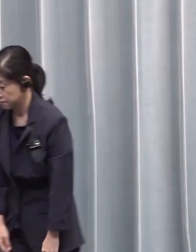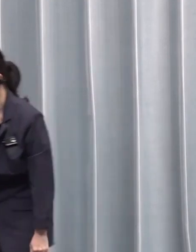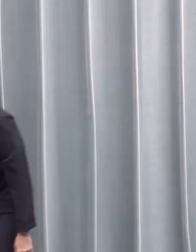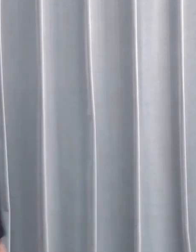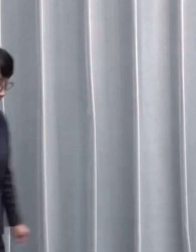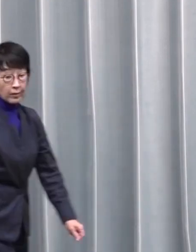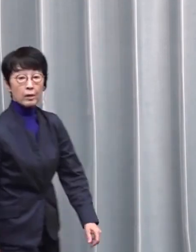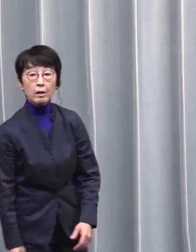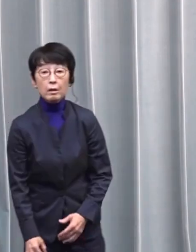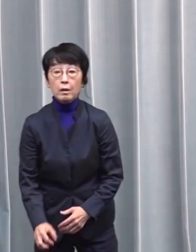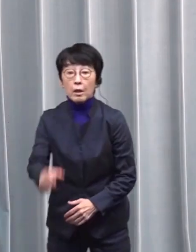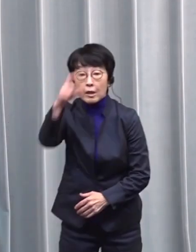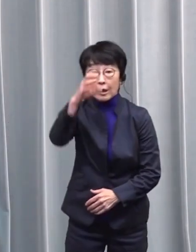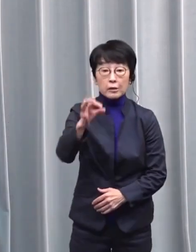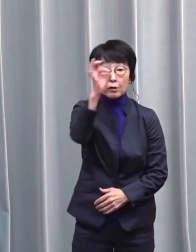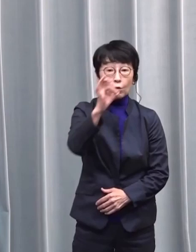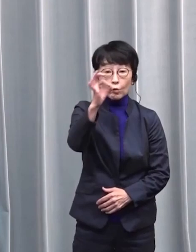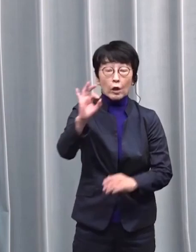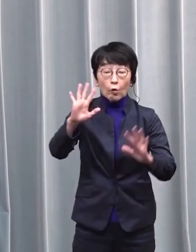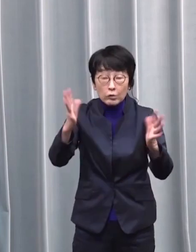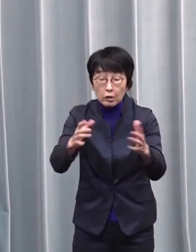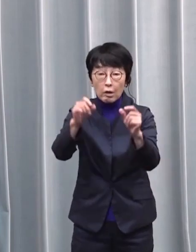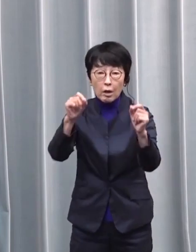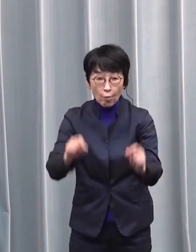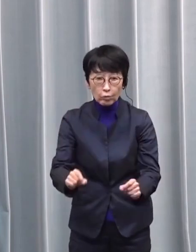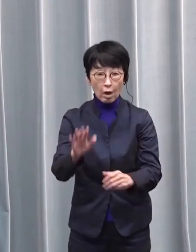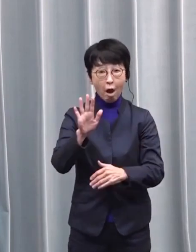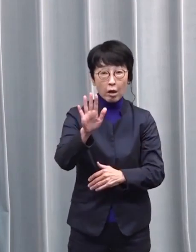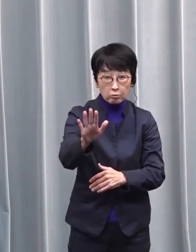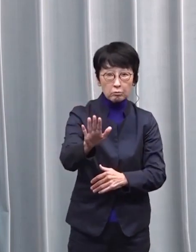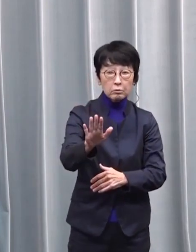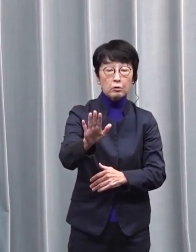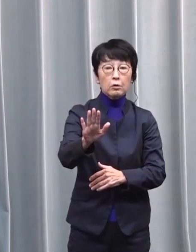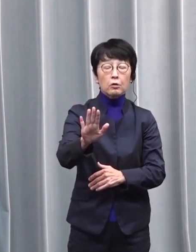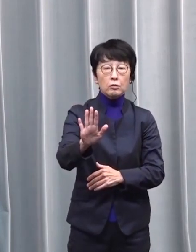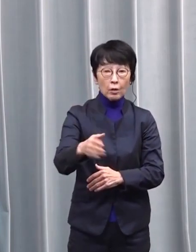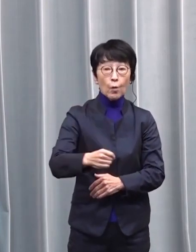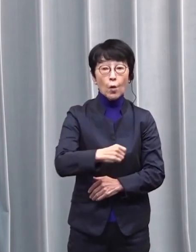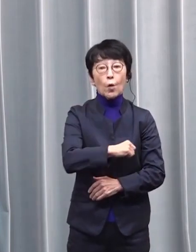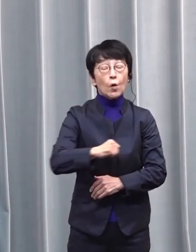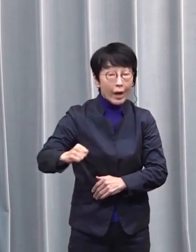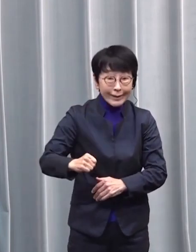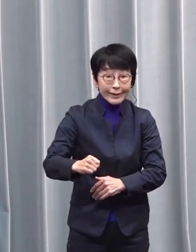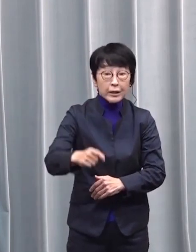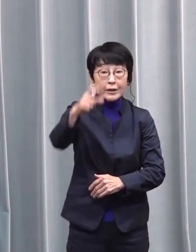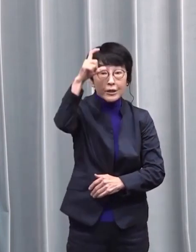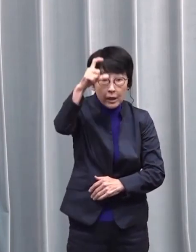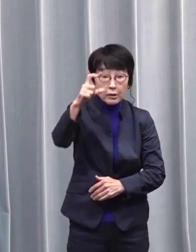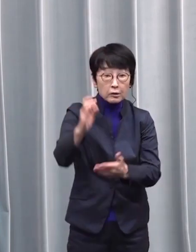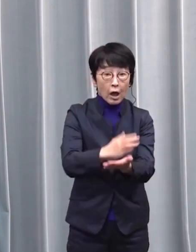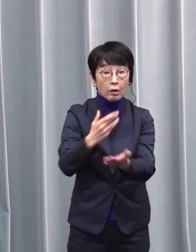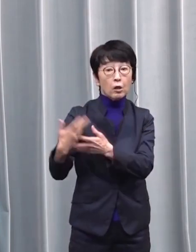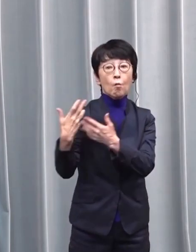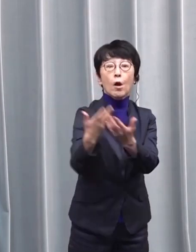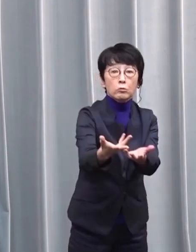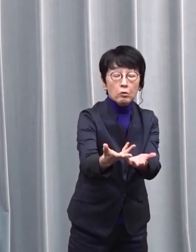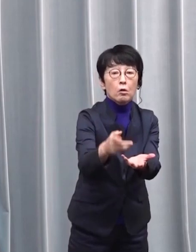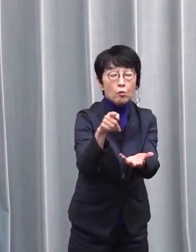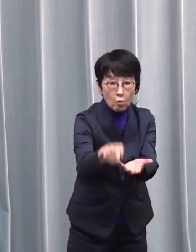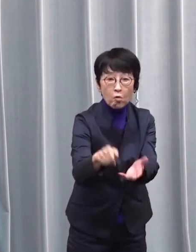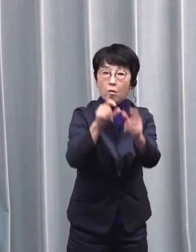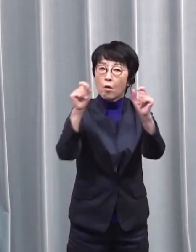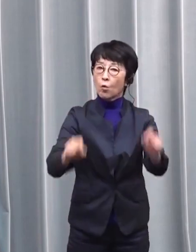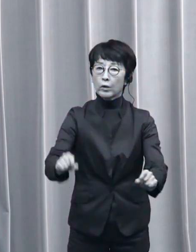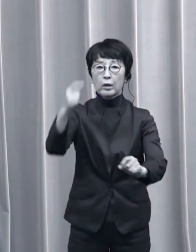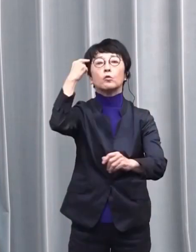捜査をしてない警察の問題が指摘されているのに、勝手に警察にその判断を任せているということ自体非常に問題だと